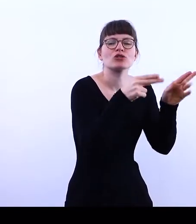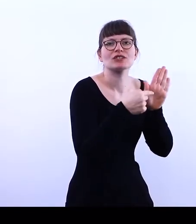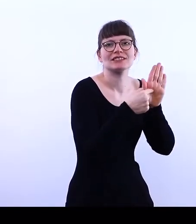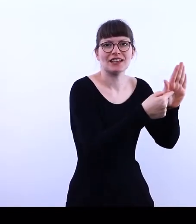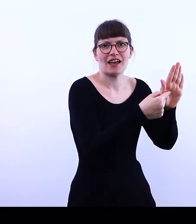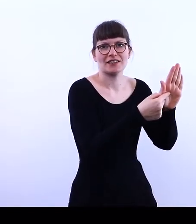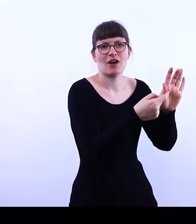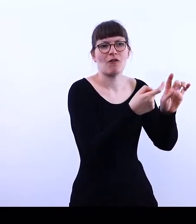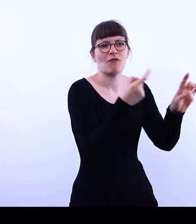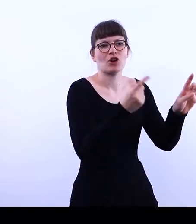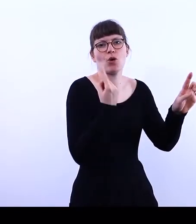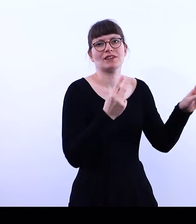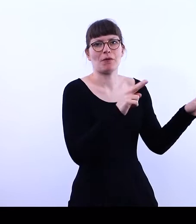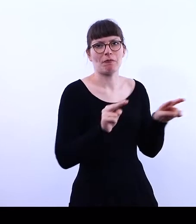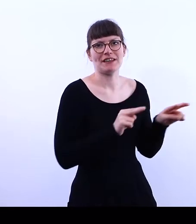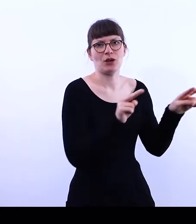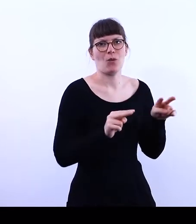unserem Video.